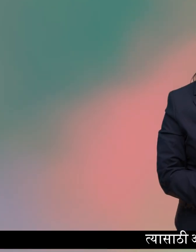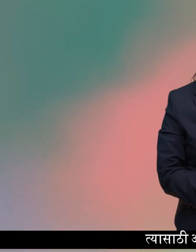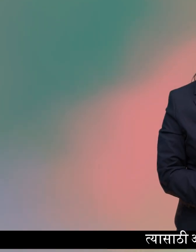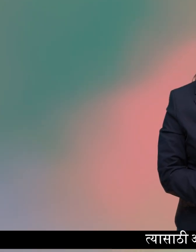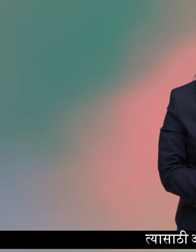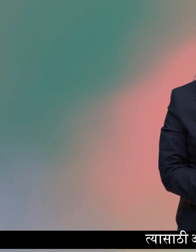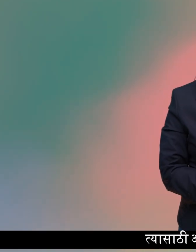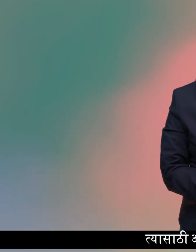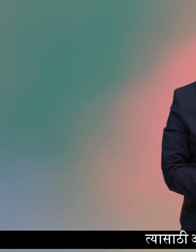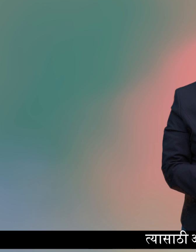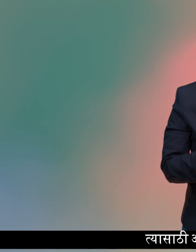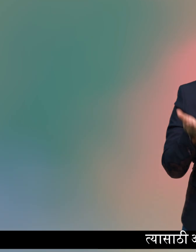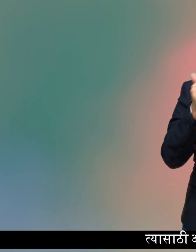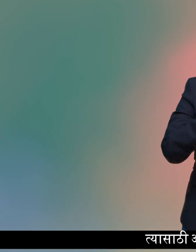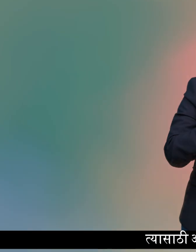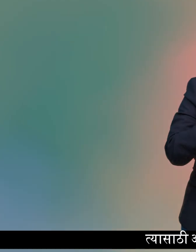त्यासाठी आधीचे व्हिडिओ पुन्हा पहा.